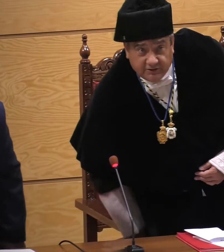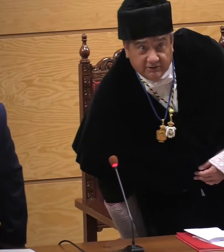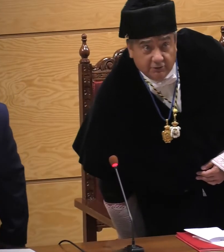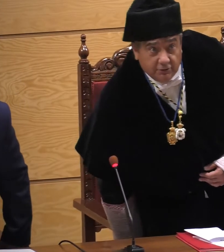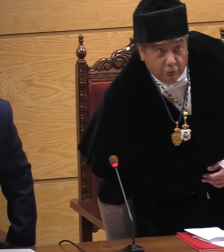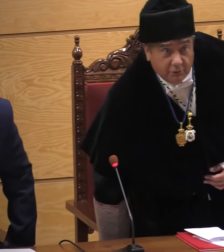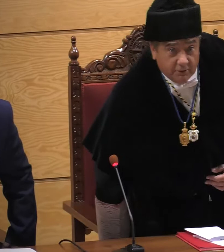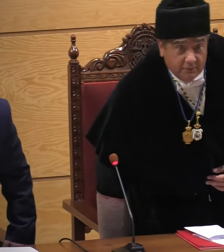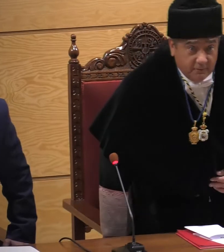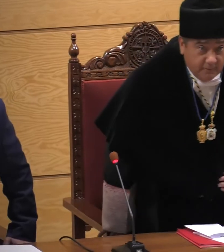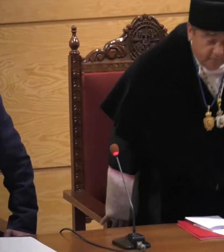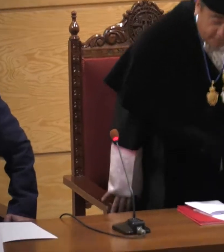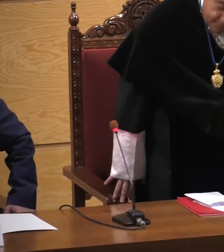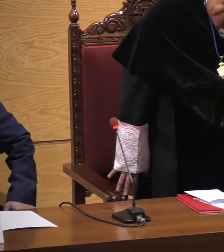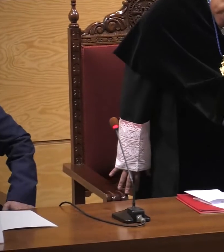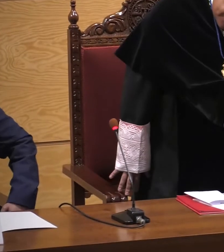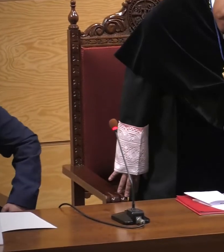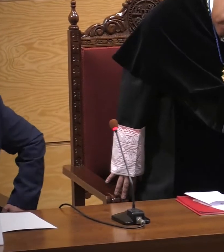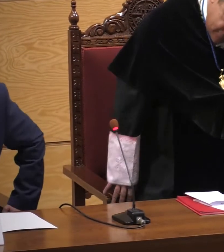Doctores, sentado y descubrió.